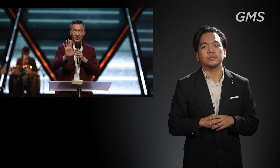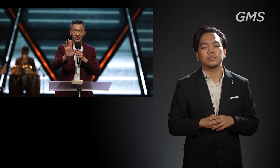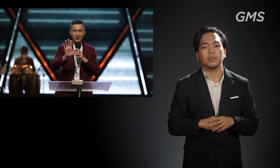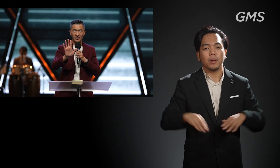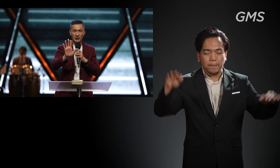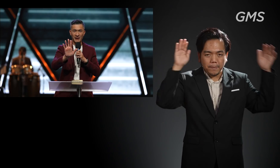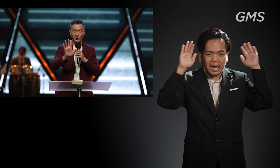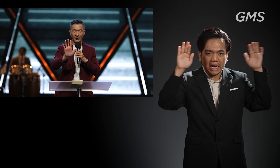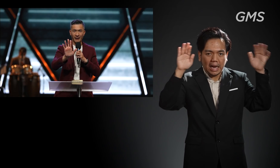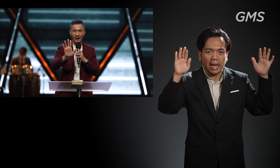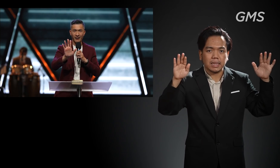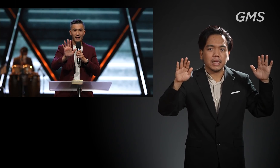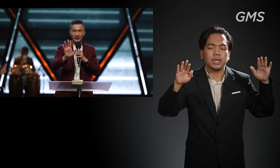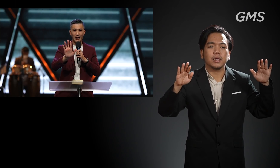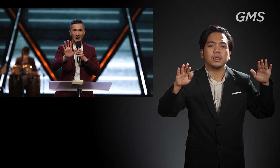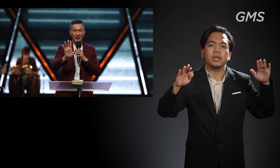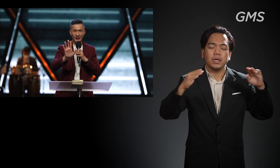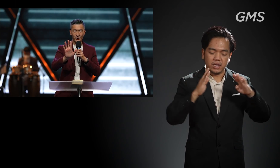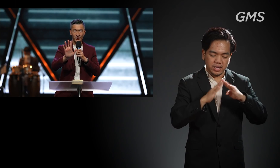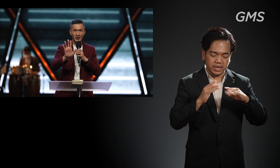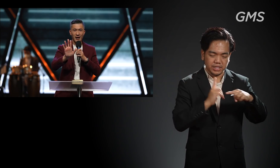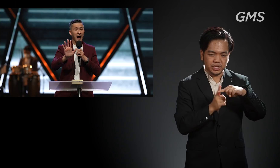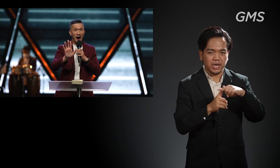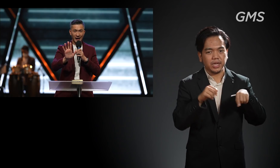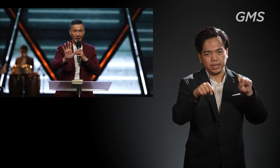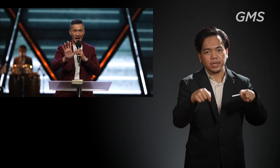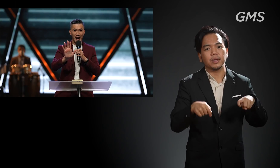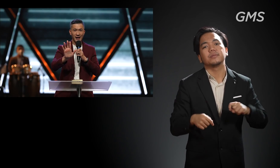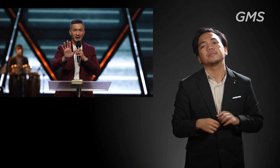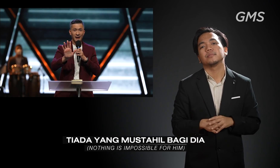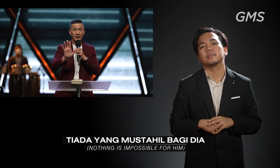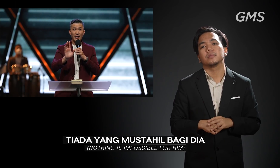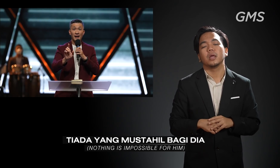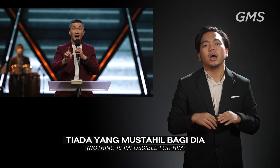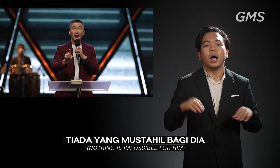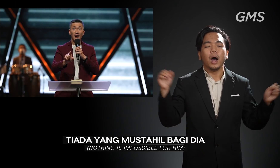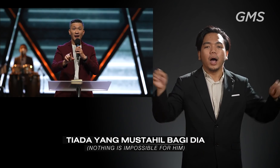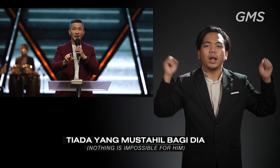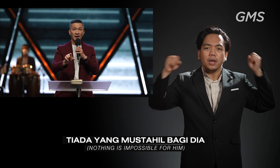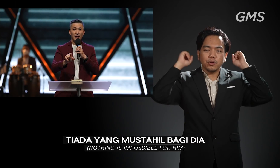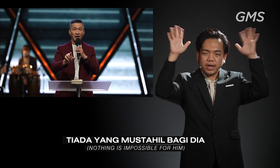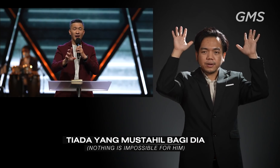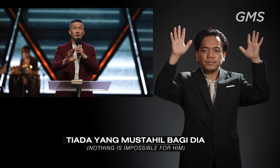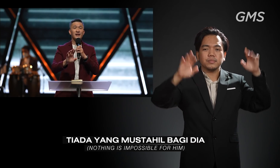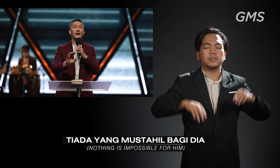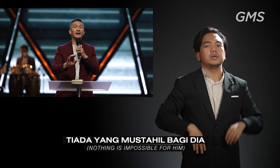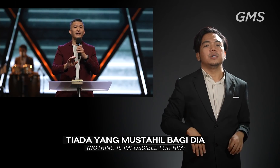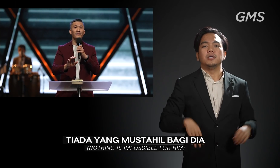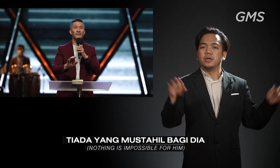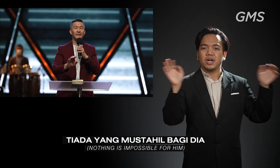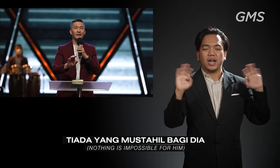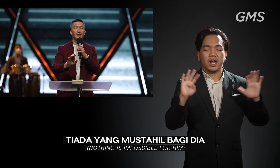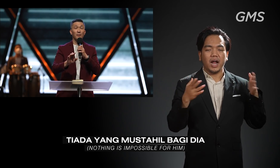bless this pastoral care. Di dalam nama Yesus. Haleluya. Tiada yang